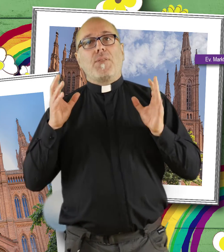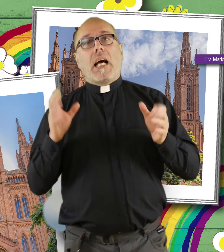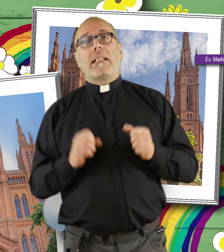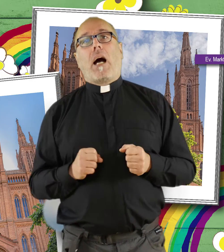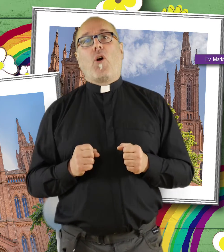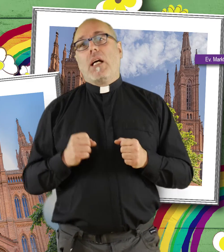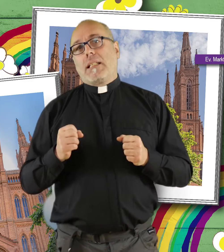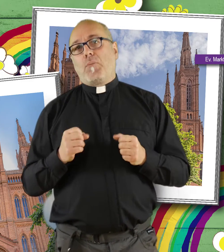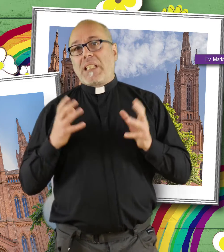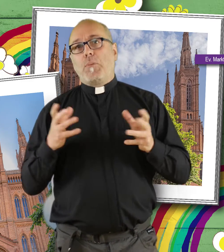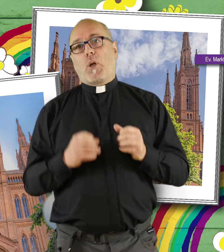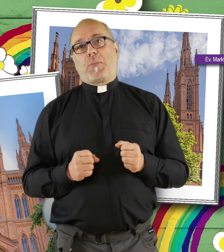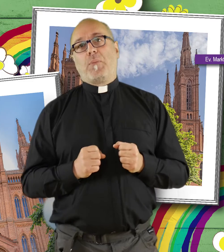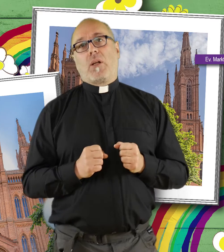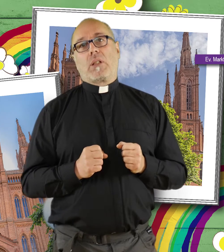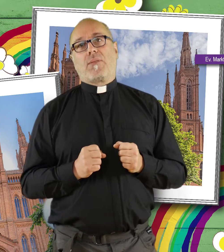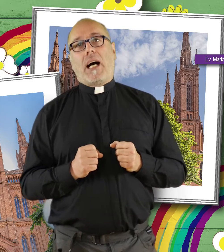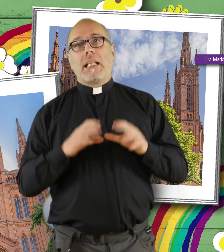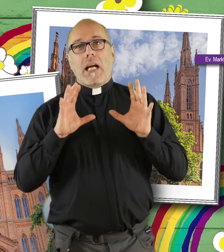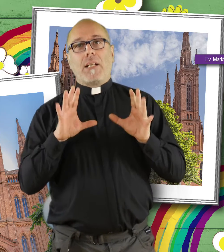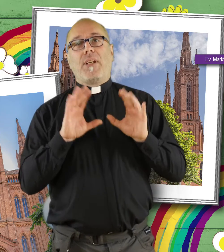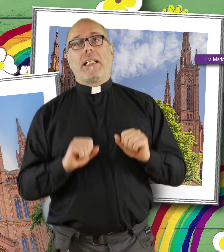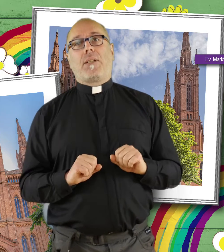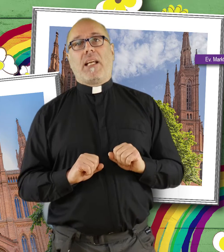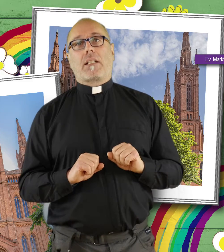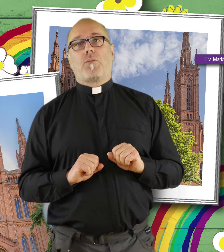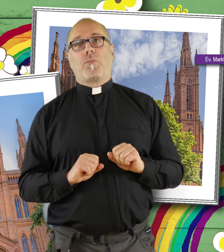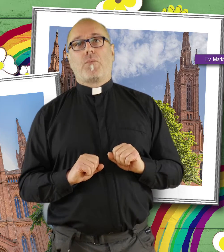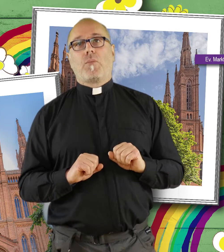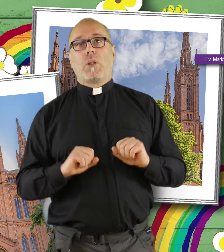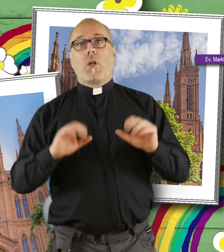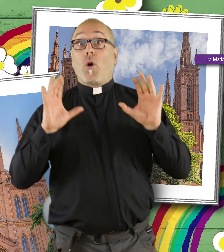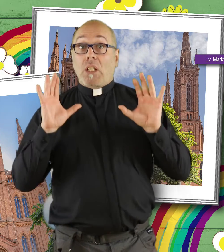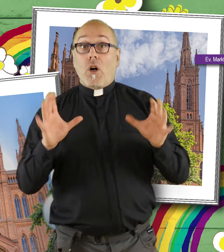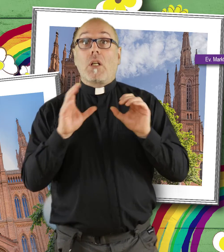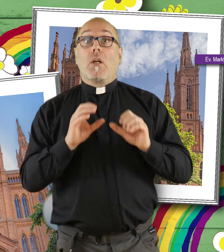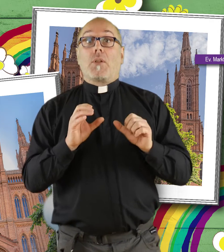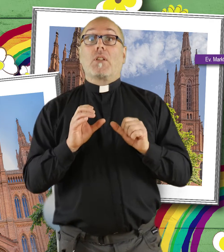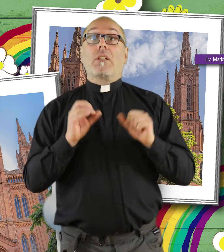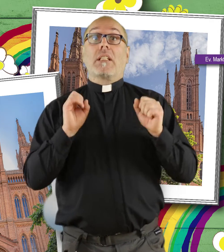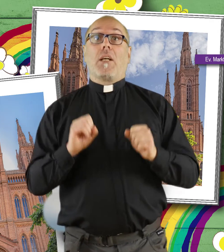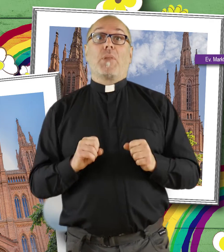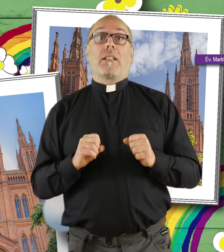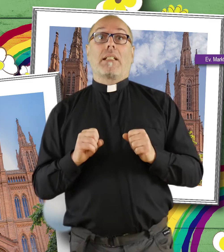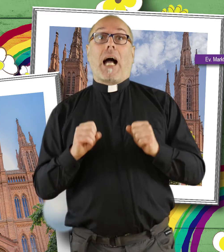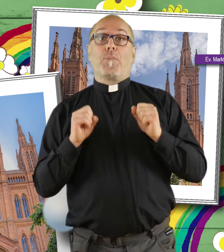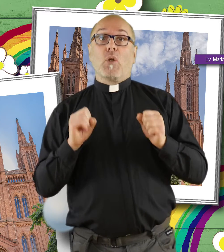vielleicht auch dem selbstoptimierung star ein wenig werden unser gott von gott gegebene den garten nutzen